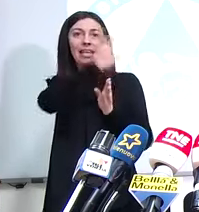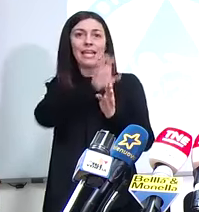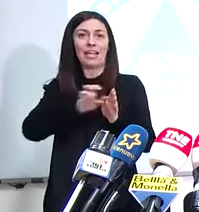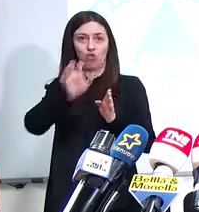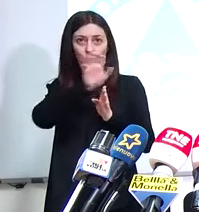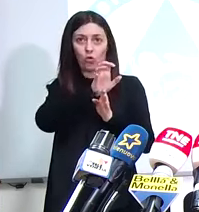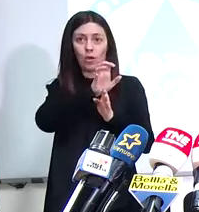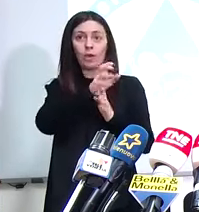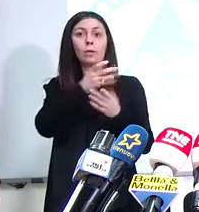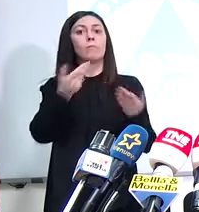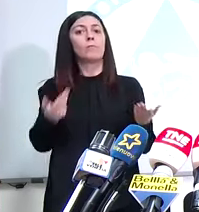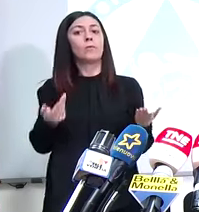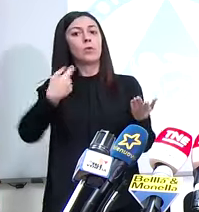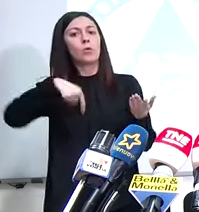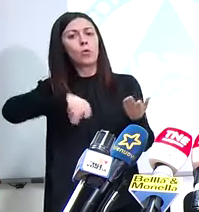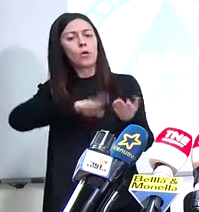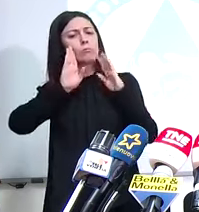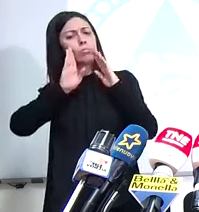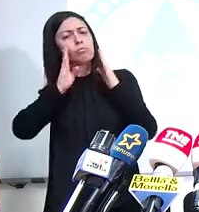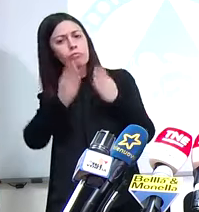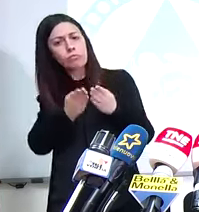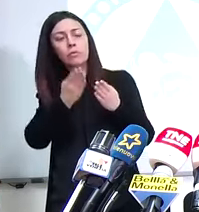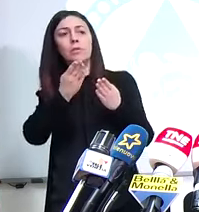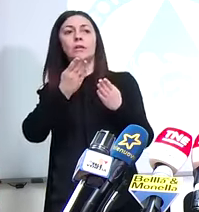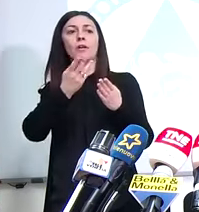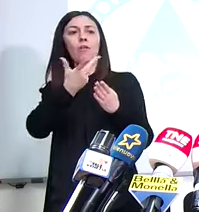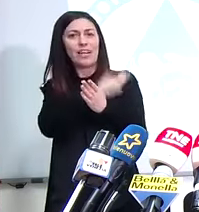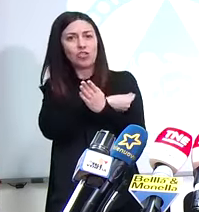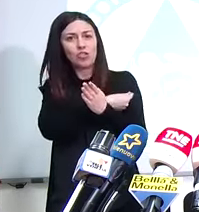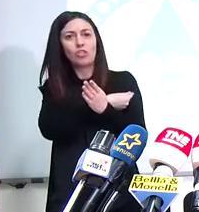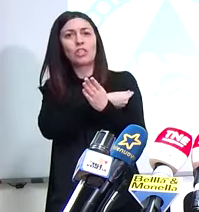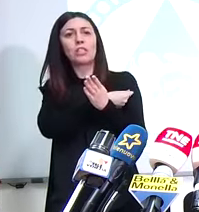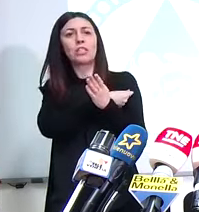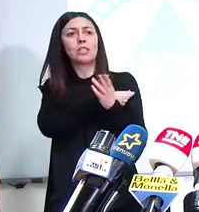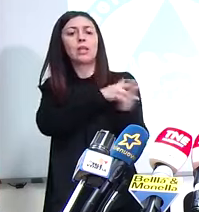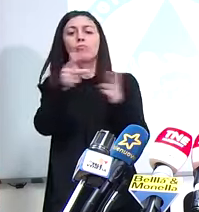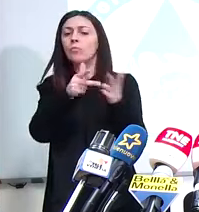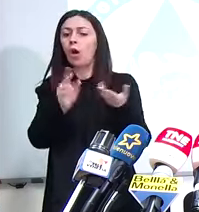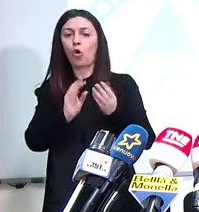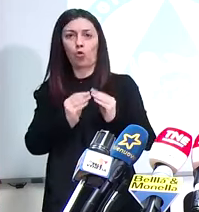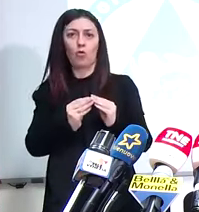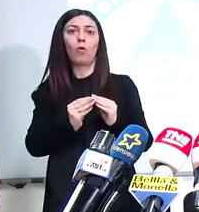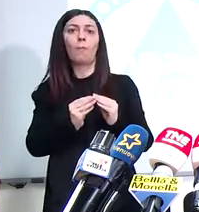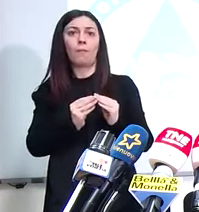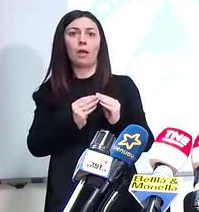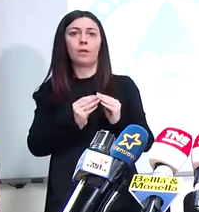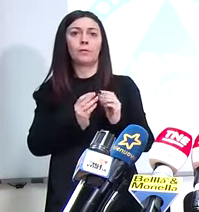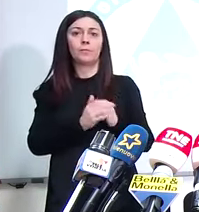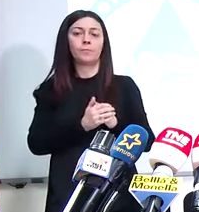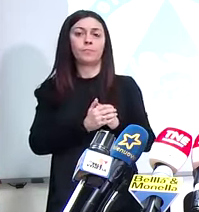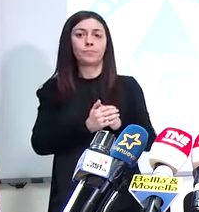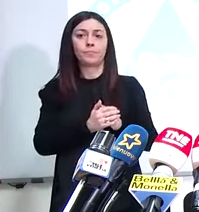modalità del piano vaccinale e della distribuzione dei vaccini è un fatto tecnico